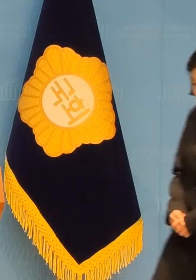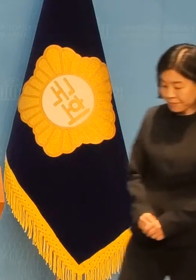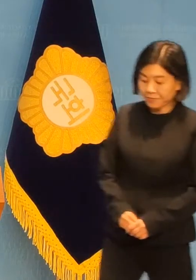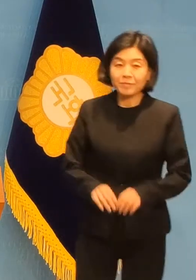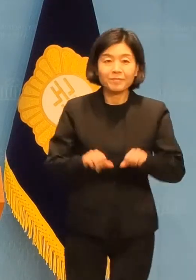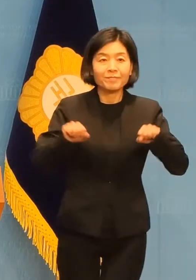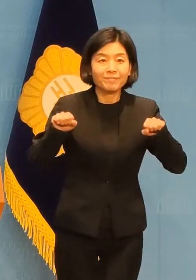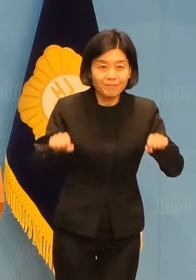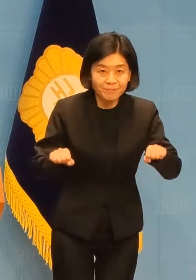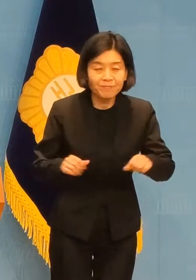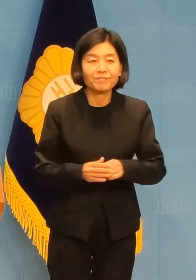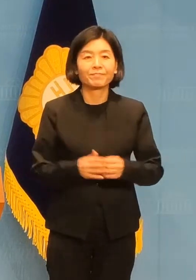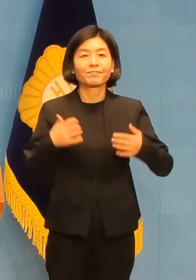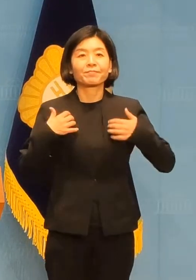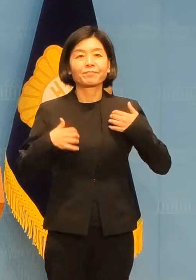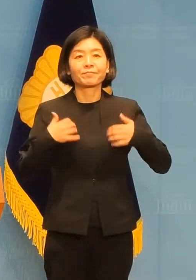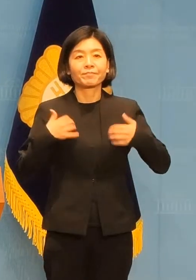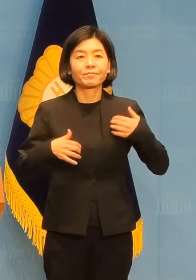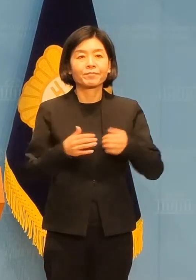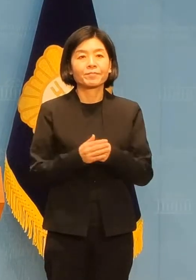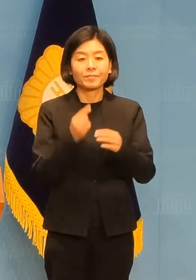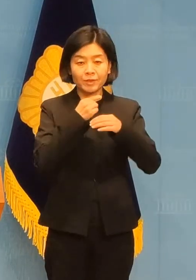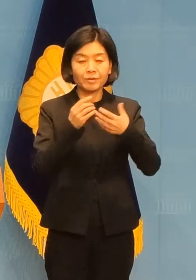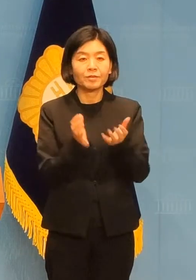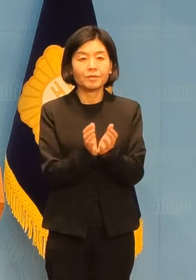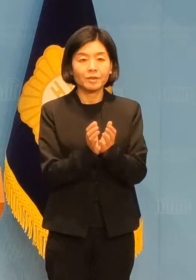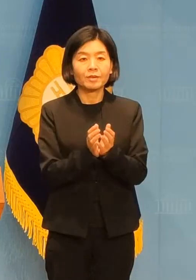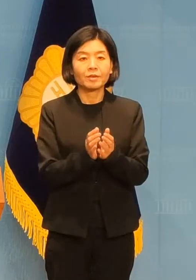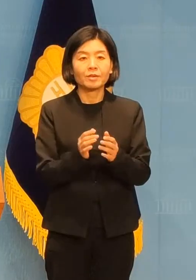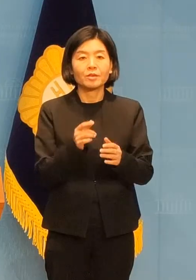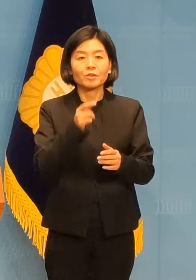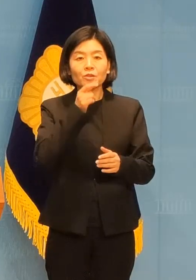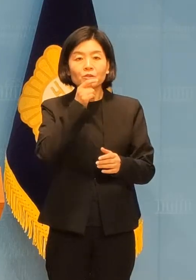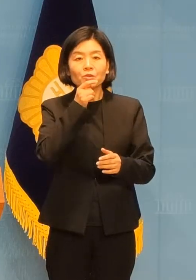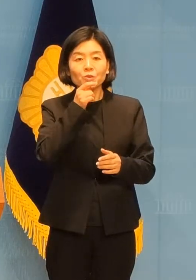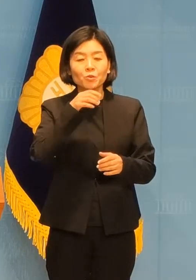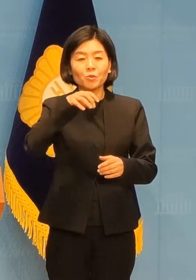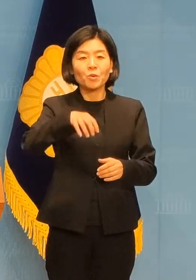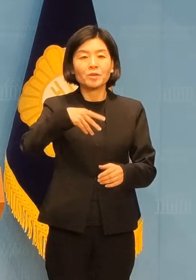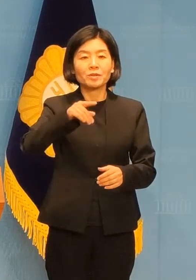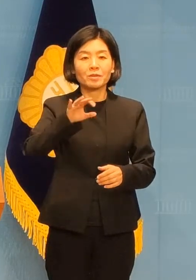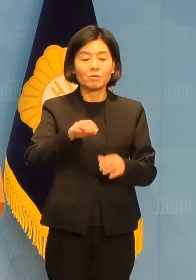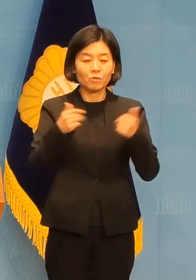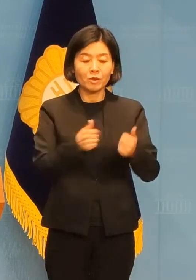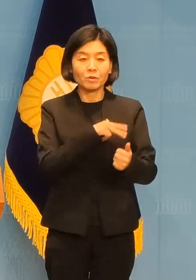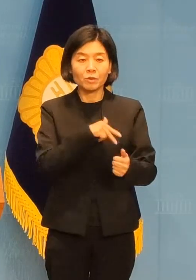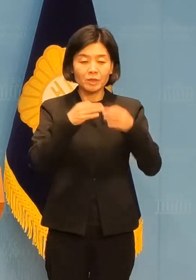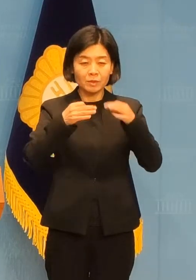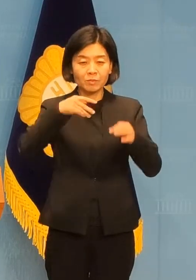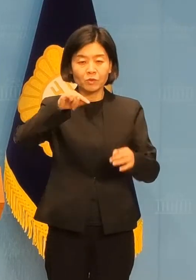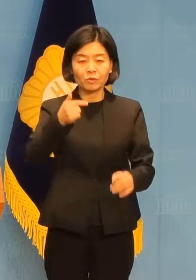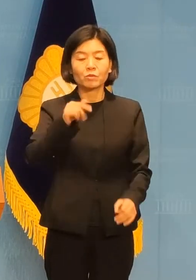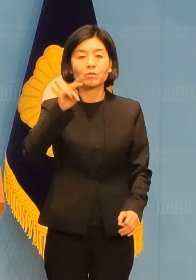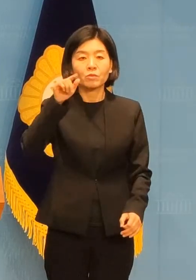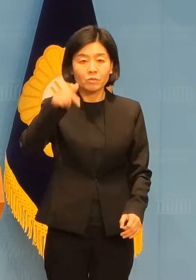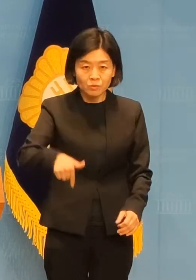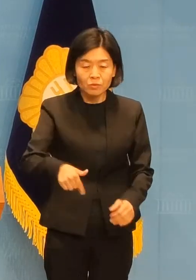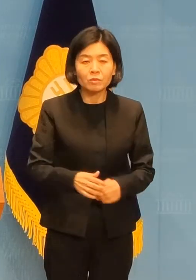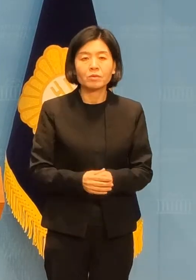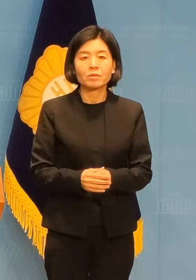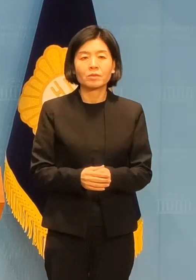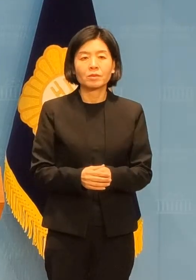안녕하십니까 기자 여러분, 반갑습니다. 더불어민주당 수원정 국회의원 김준혁입니다. 최근